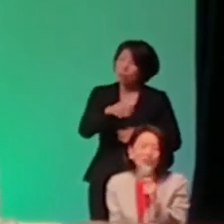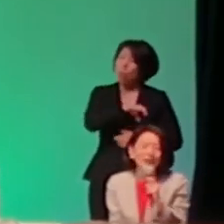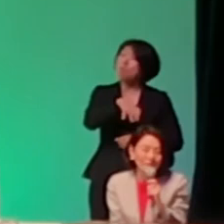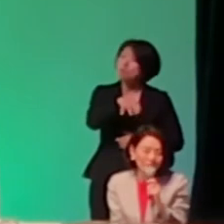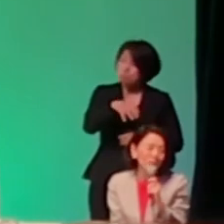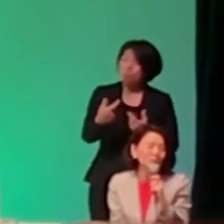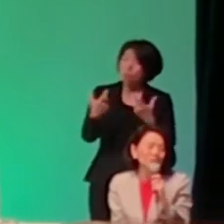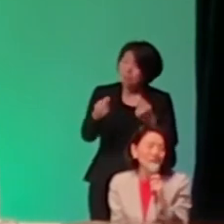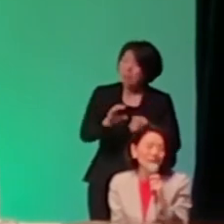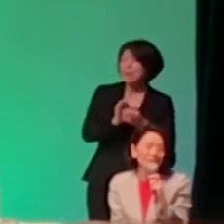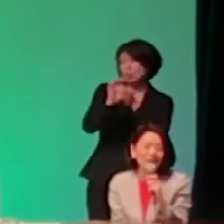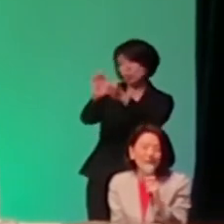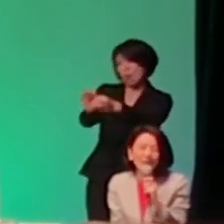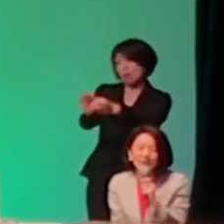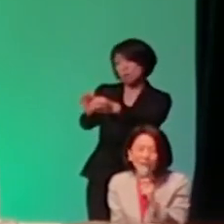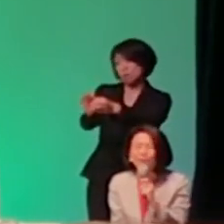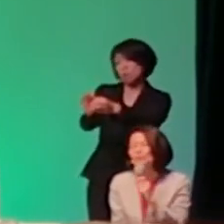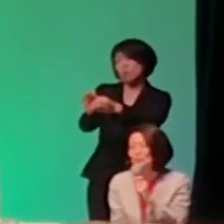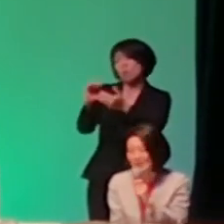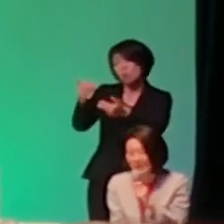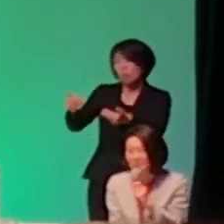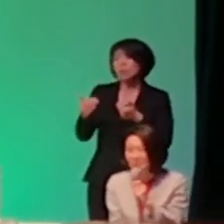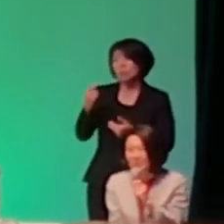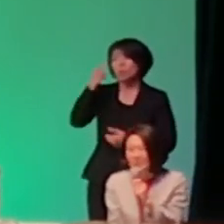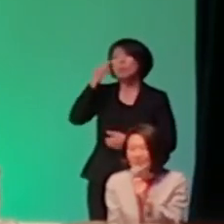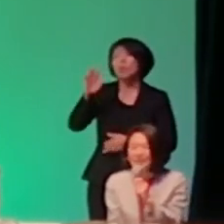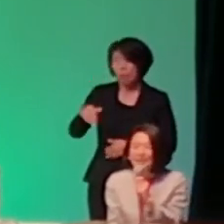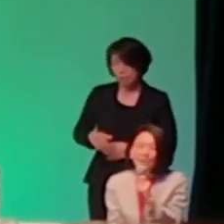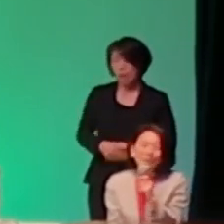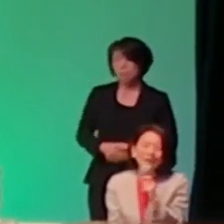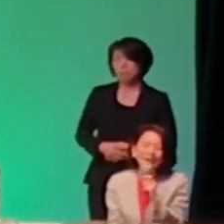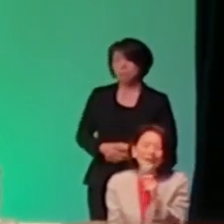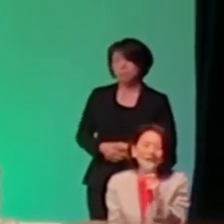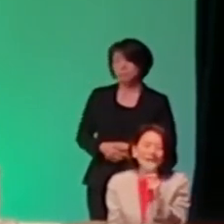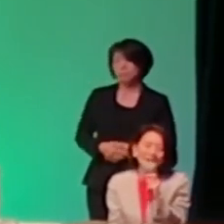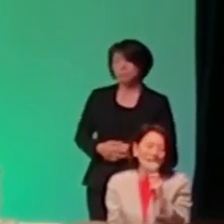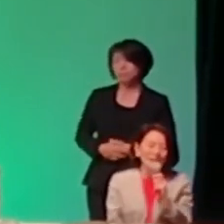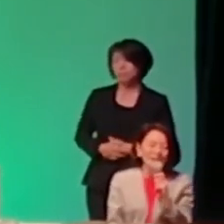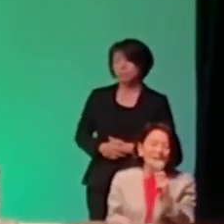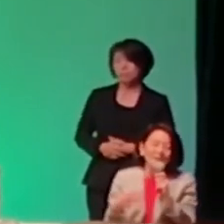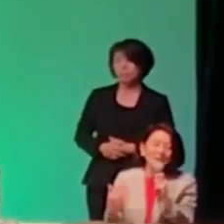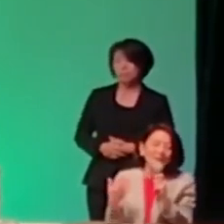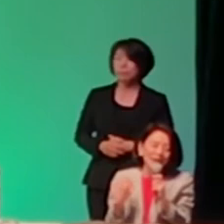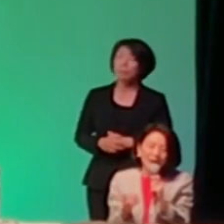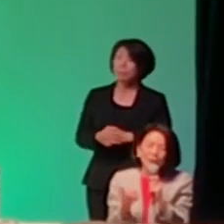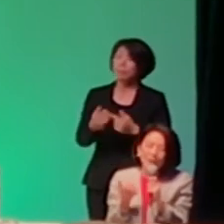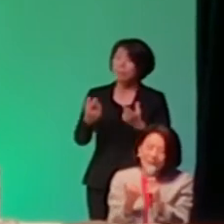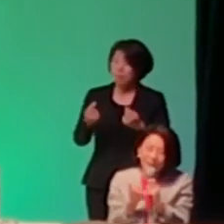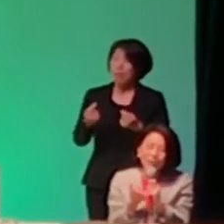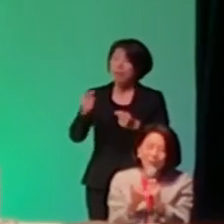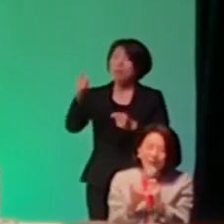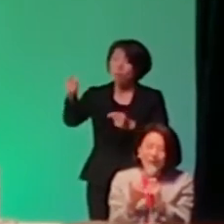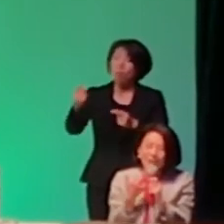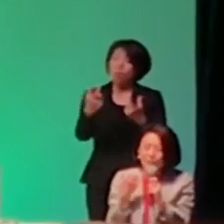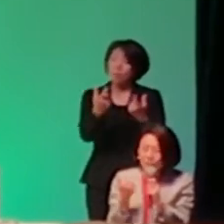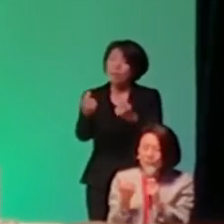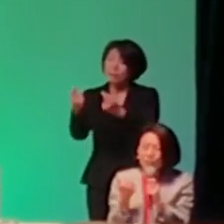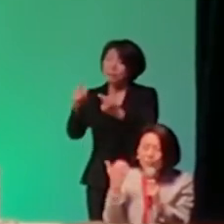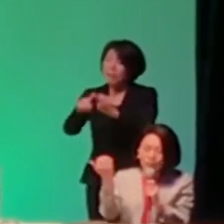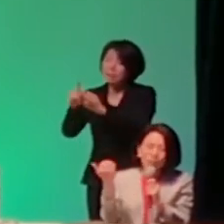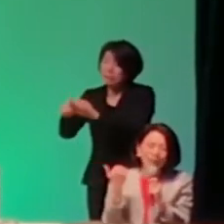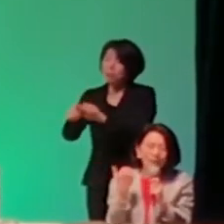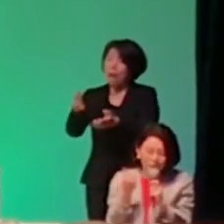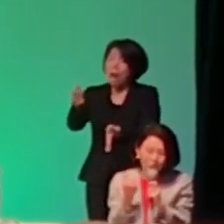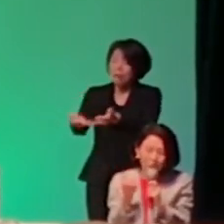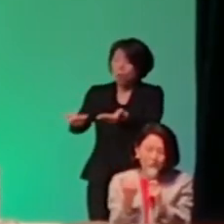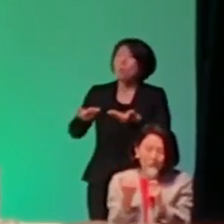と伝えるということをしなければいけないんだと思いました。で、そこで、適切な配慮をいただくことで、自分